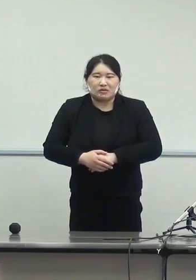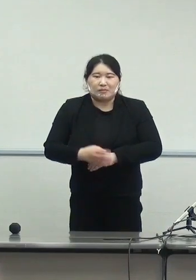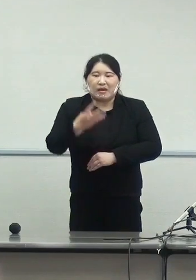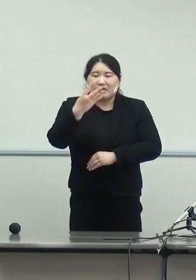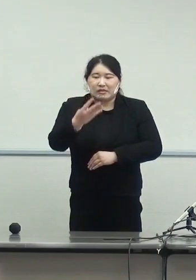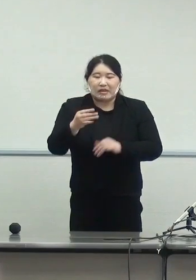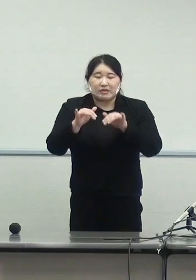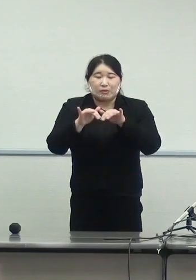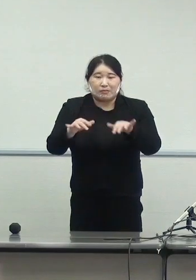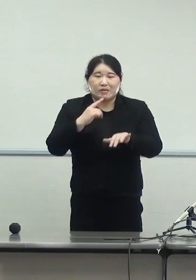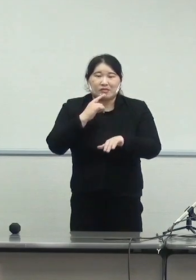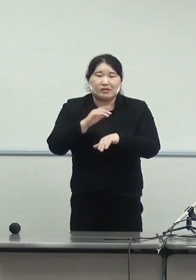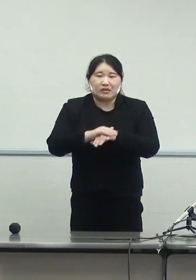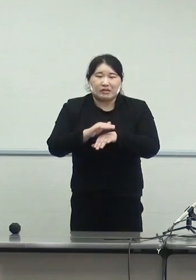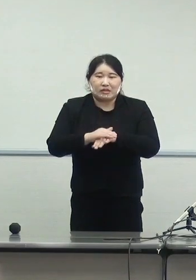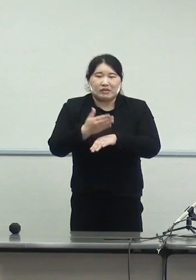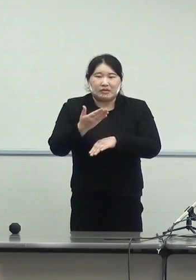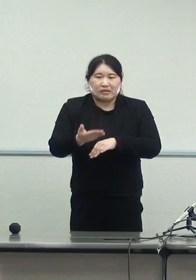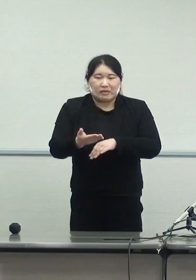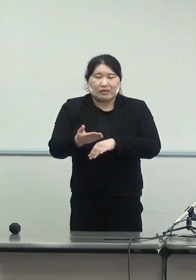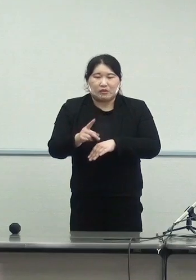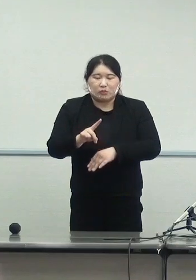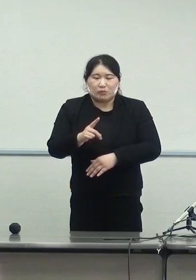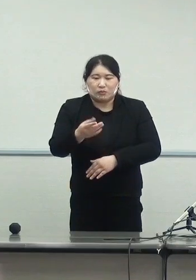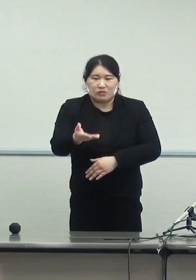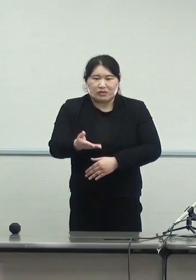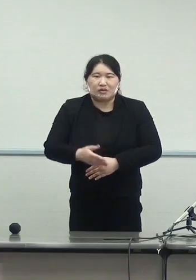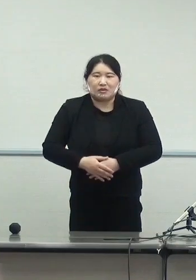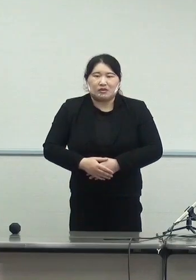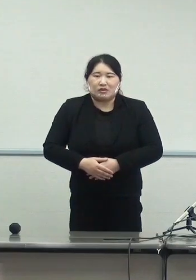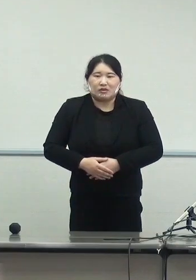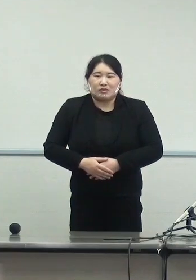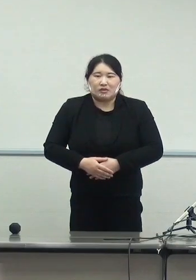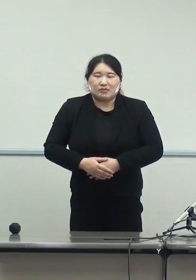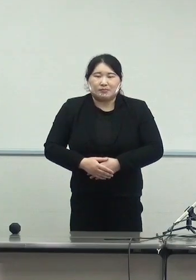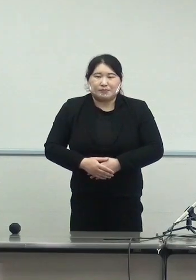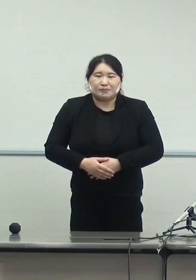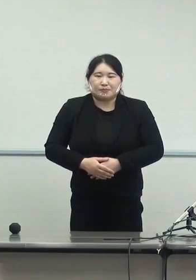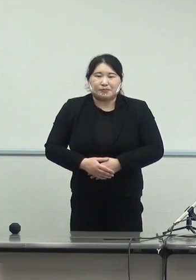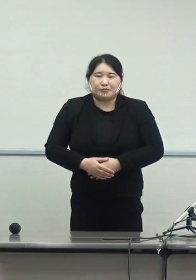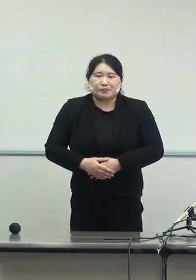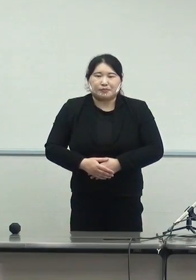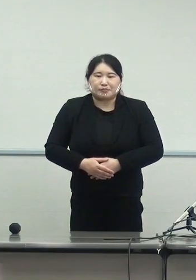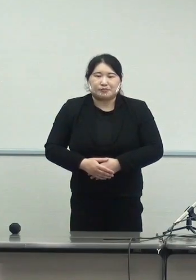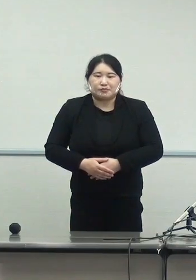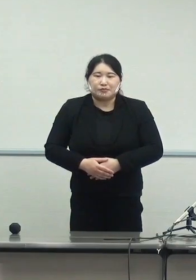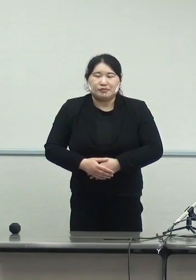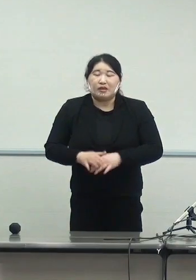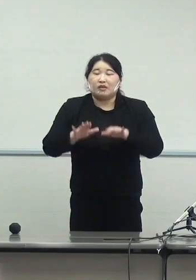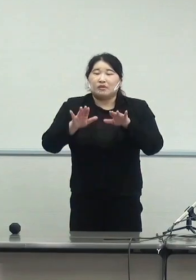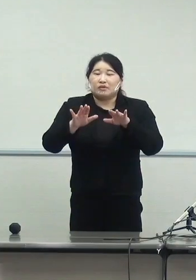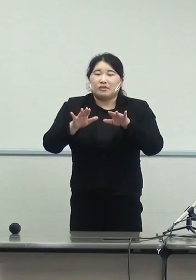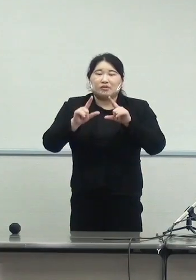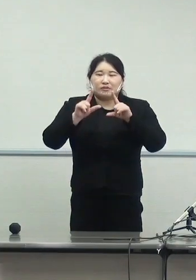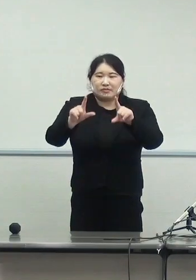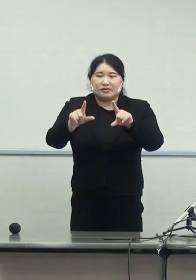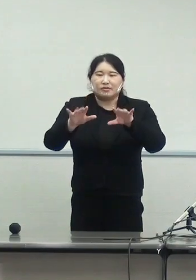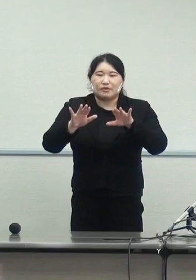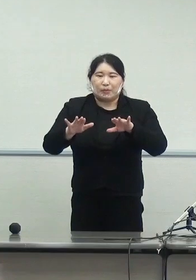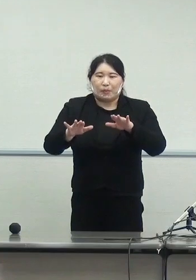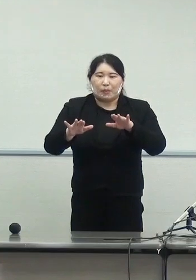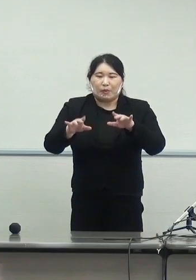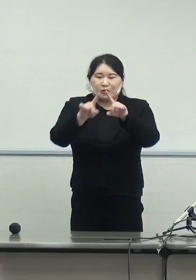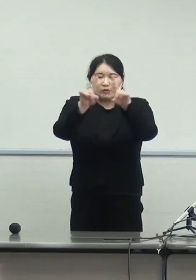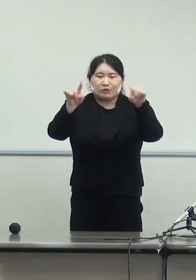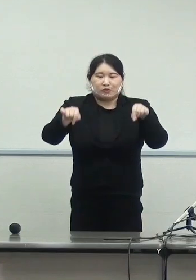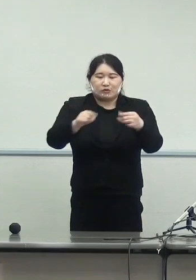いろいろ全部言われていますけど、 はい、 またに当たるというのがどういうのか、どういうのかお考えなんでしょうか。 ですね、今日あの概要図としてお示し